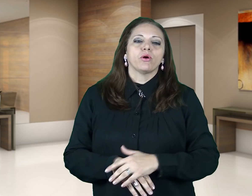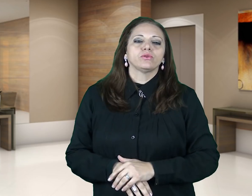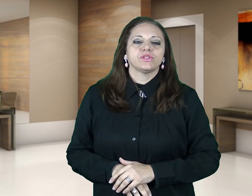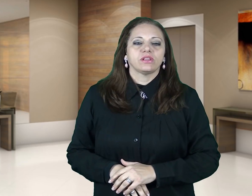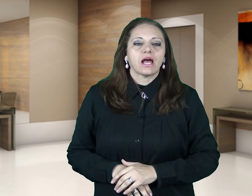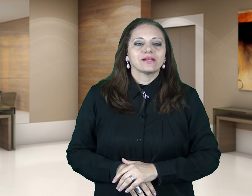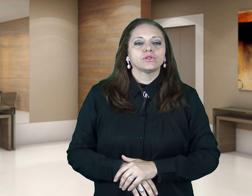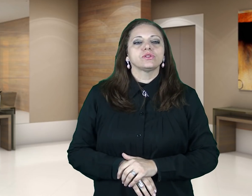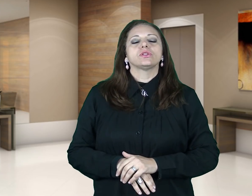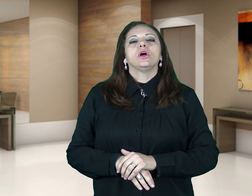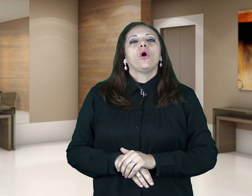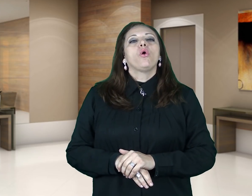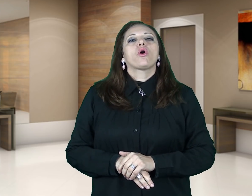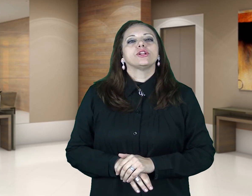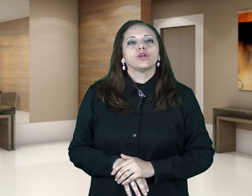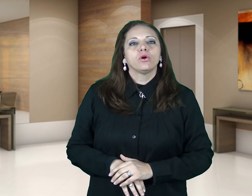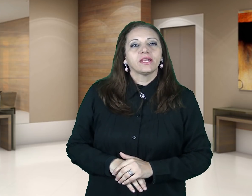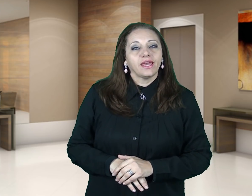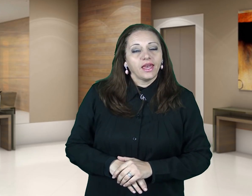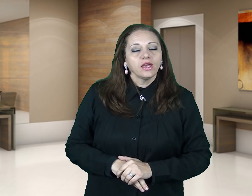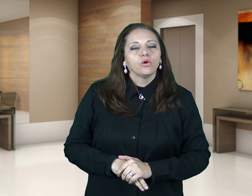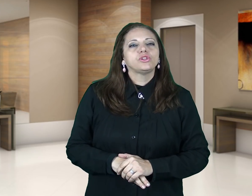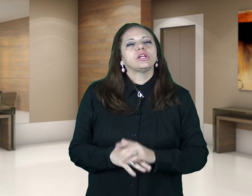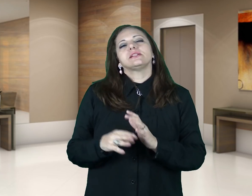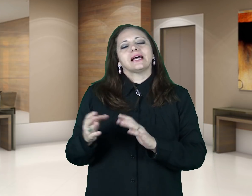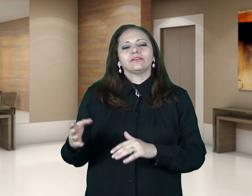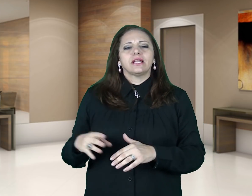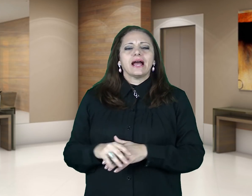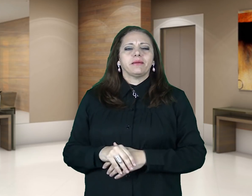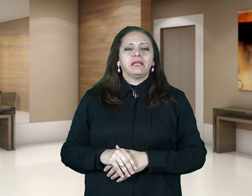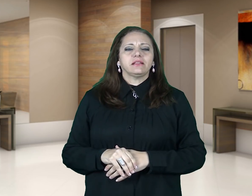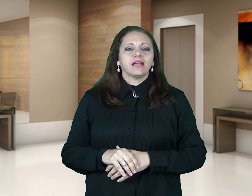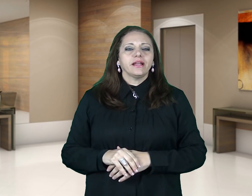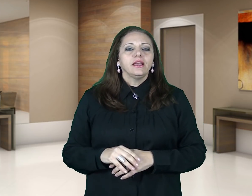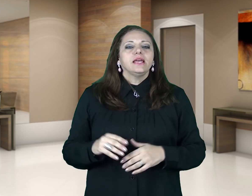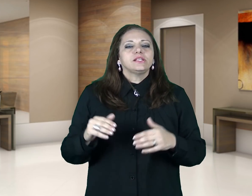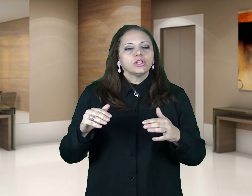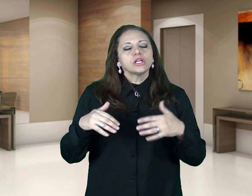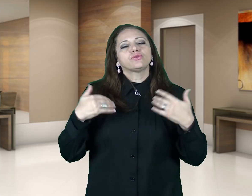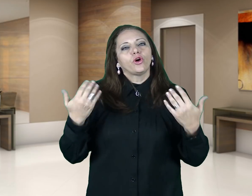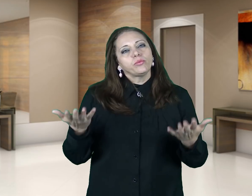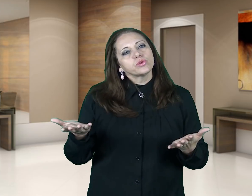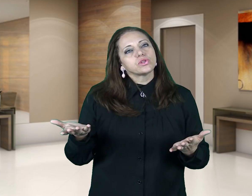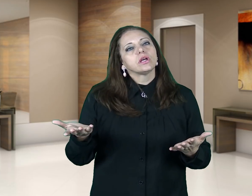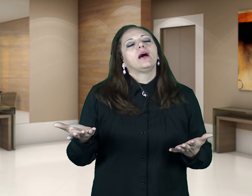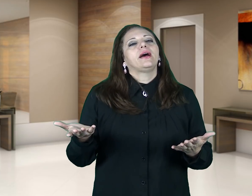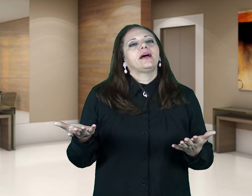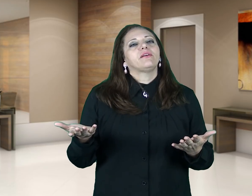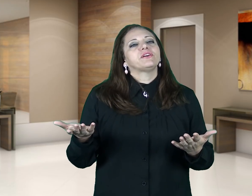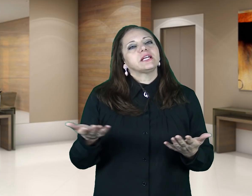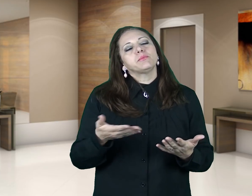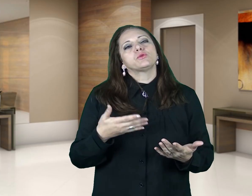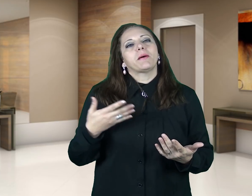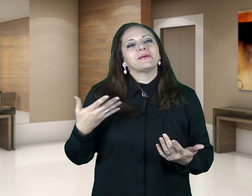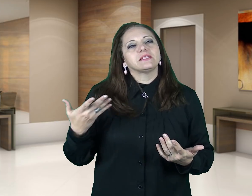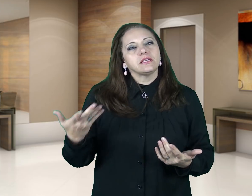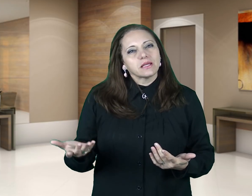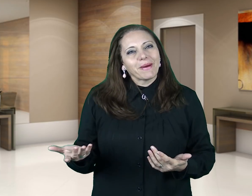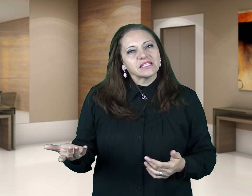longos, pontos e traços, o código Q, utilizado na área militar, e se nós formos fazermos uma pesquisa